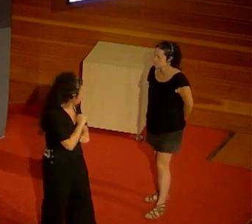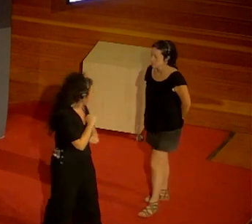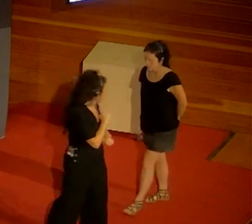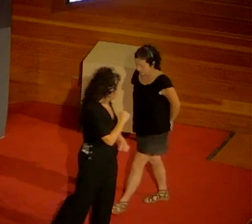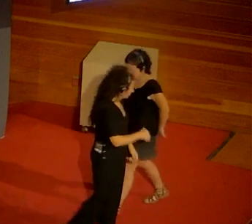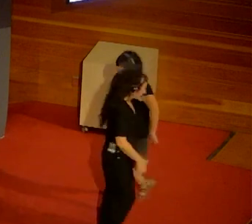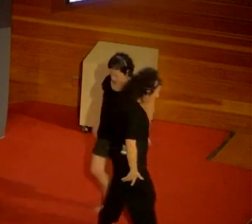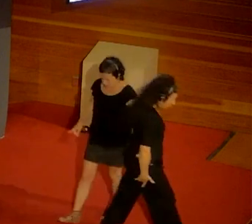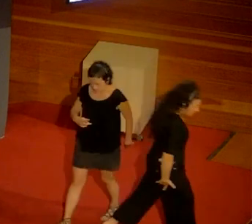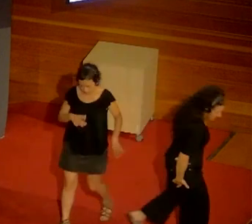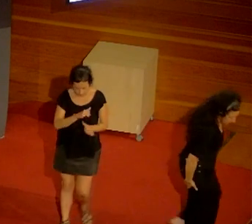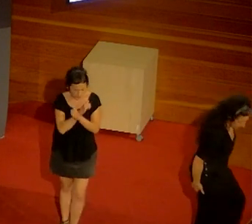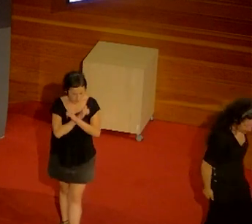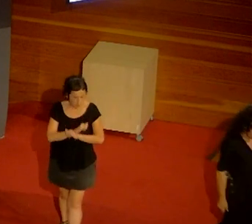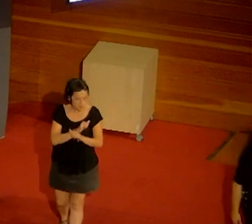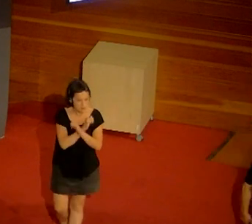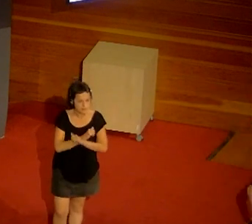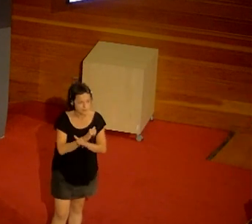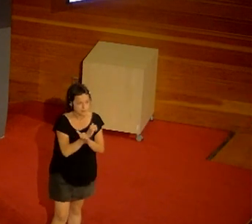hastío